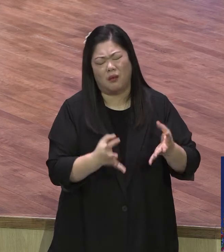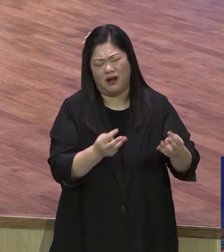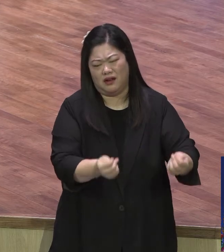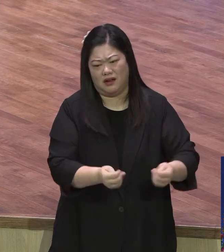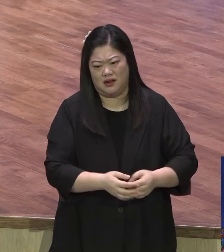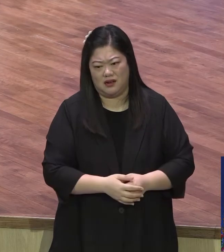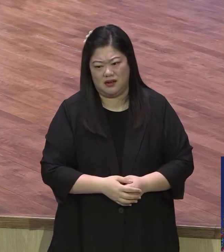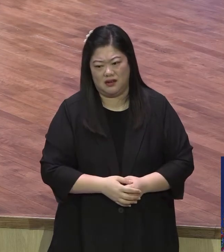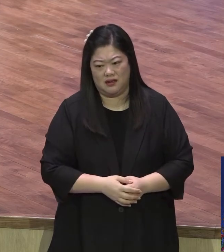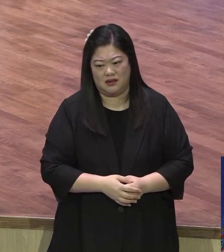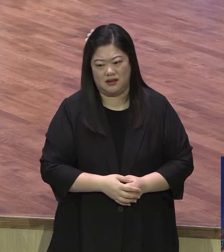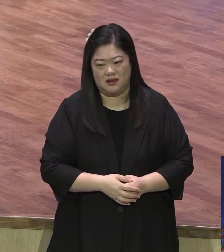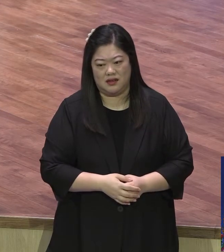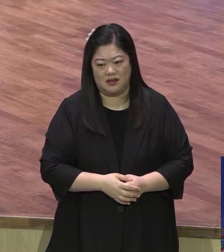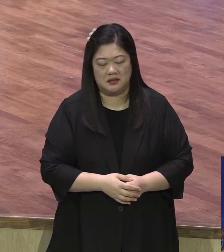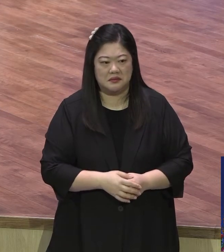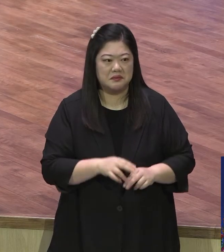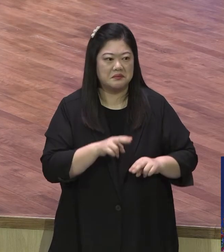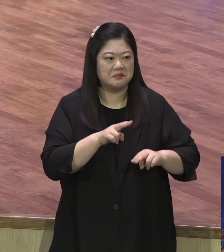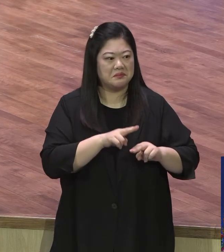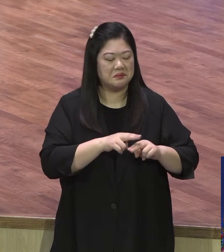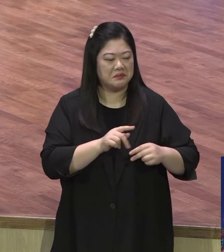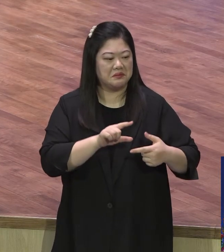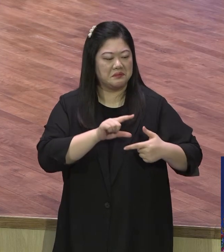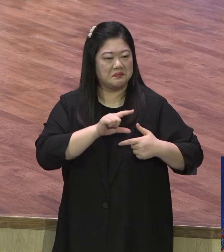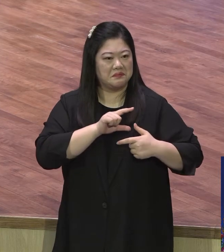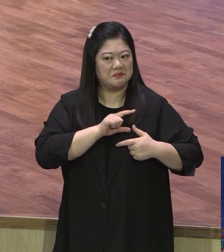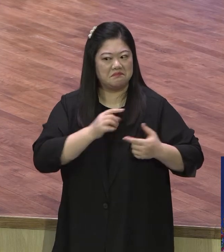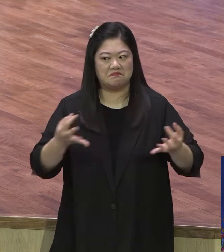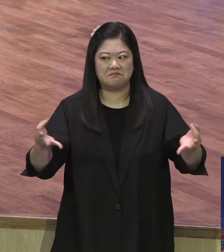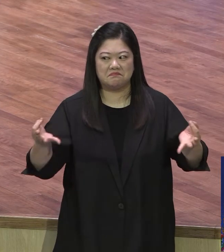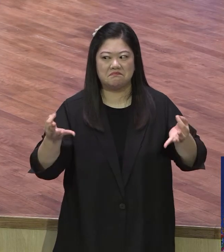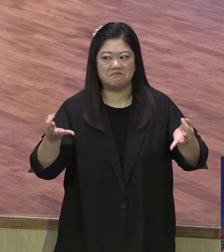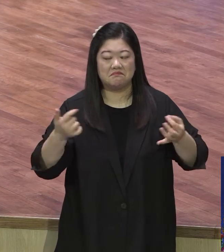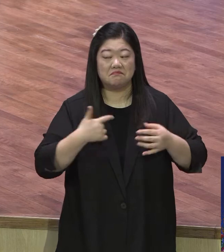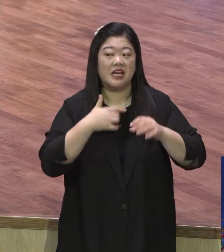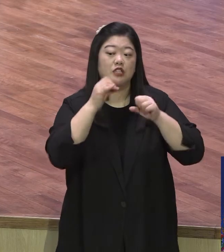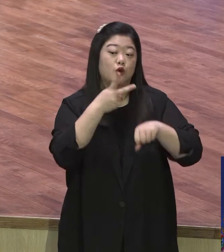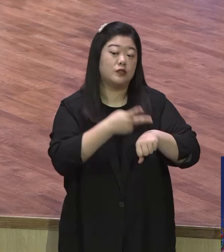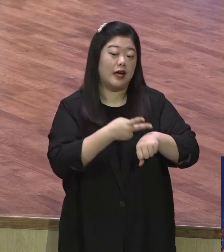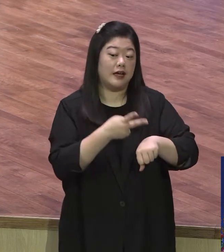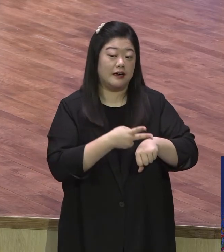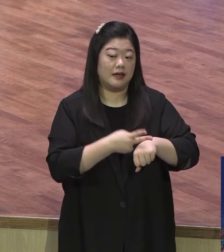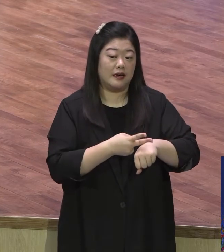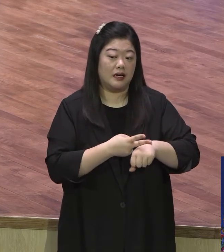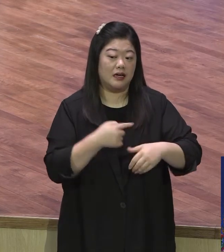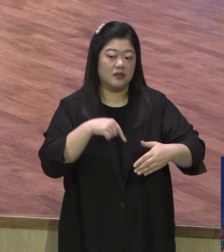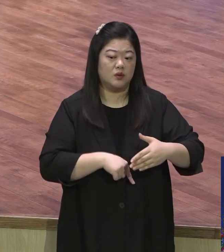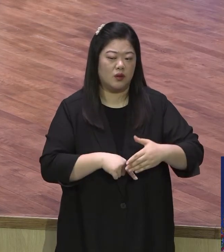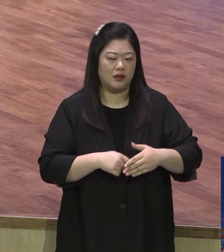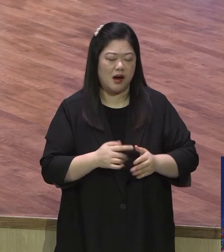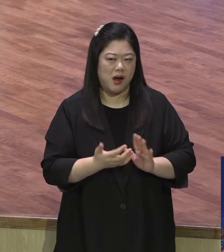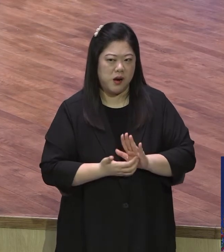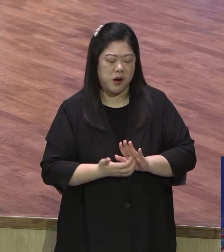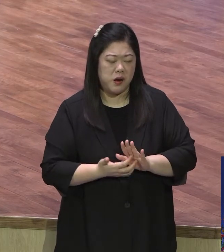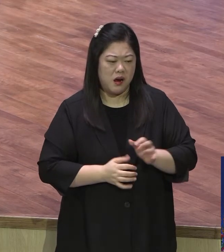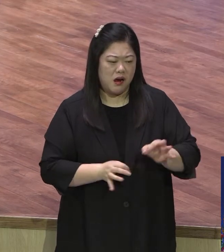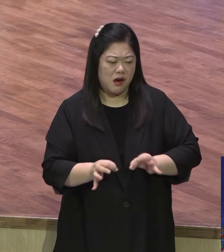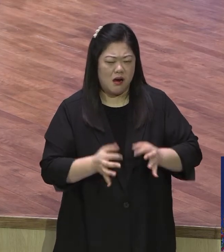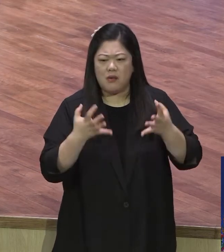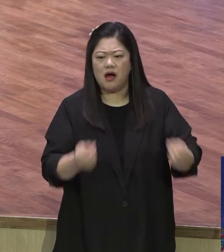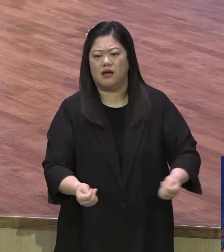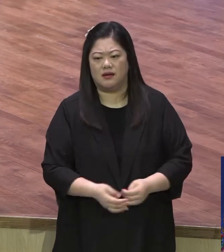반복을 하고 지 재산복을 하고 다 지 계산 다 다 짜가요 내가 다 이제 분별해